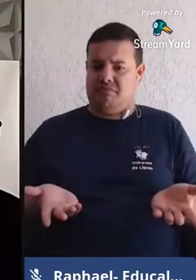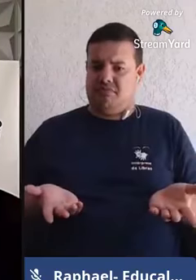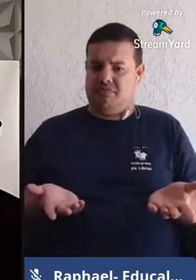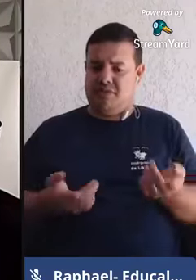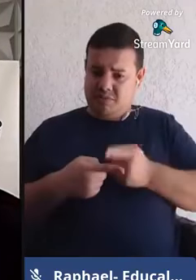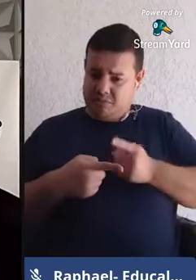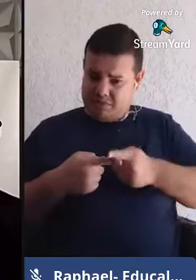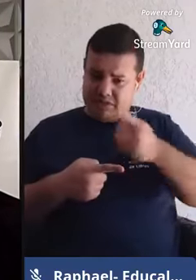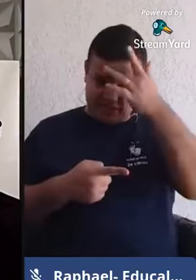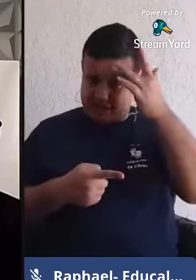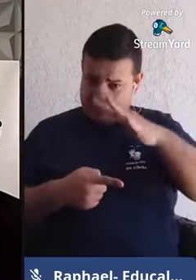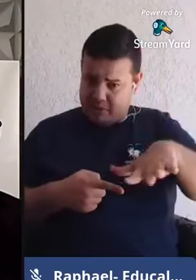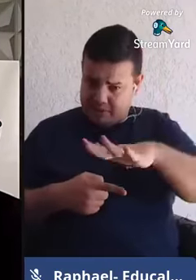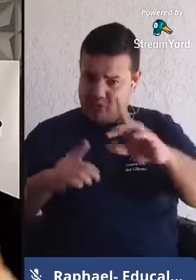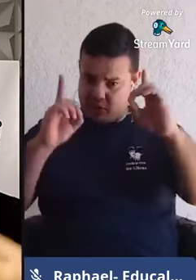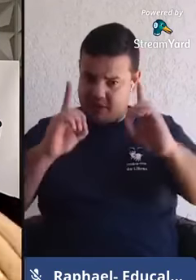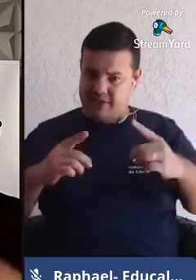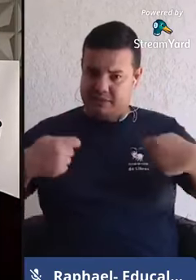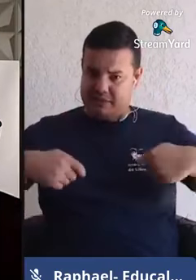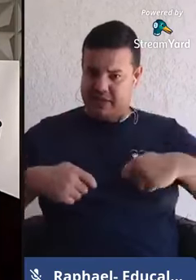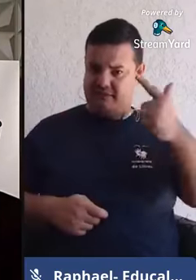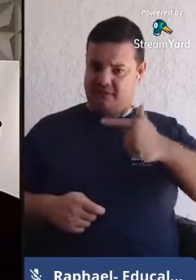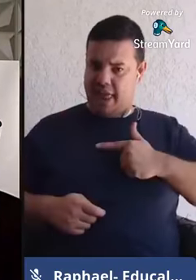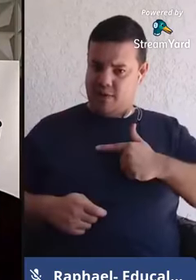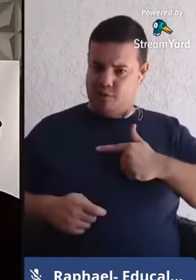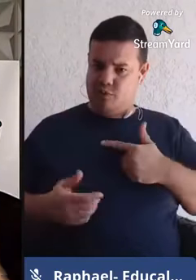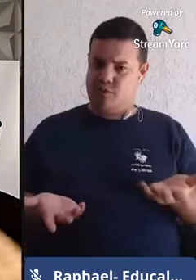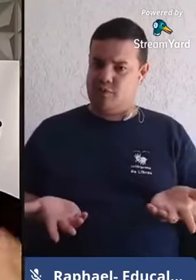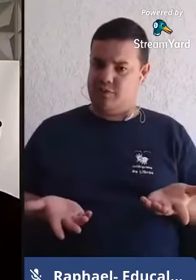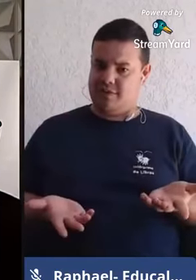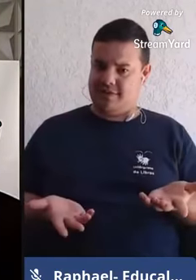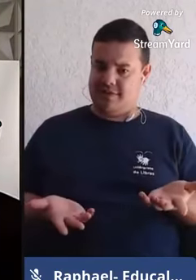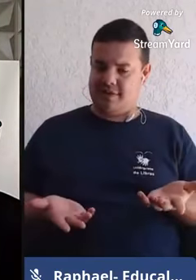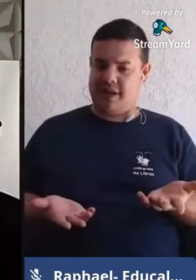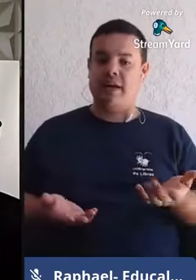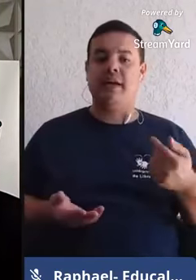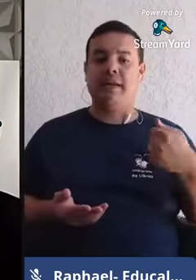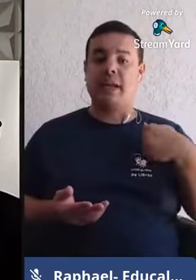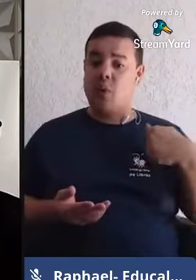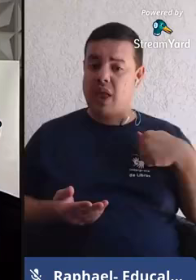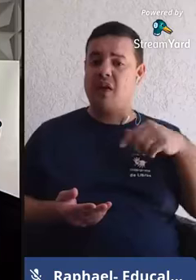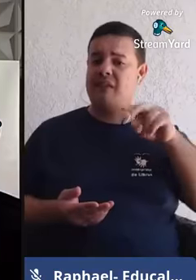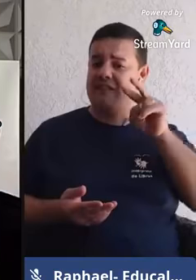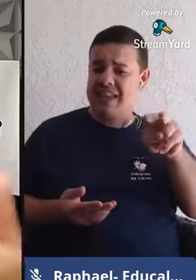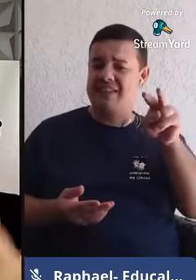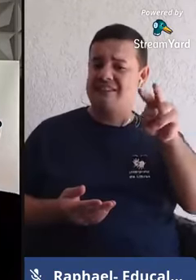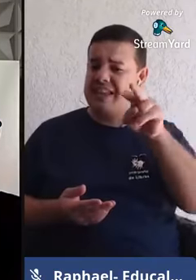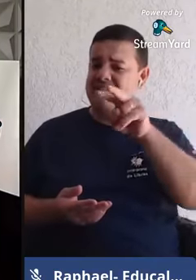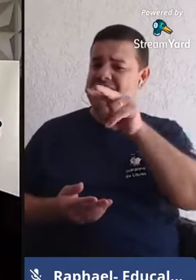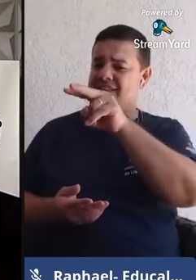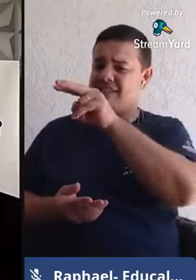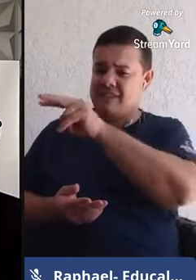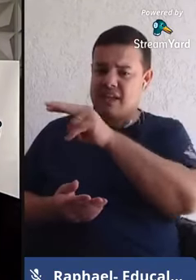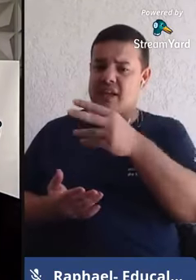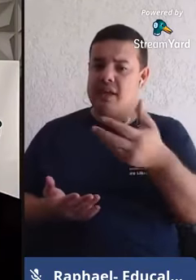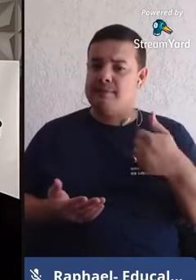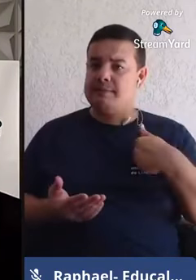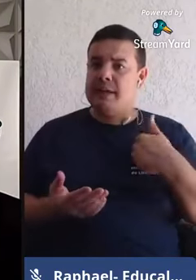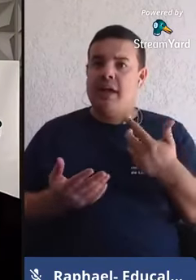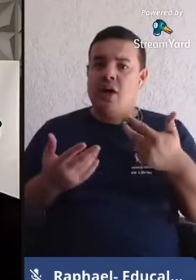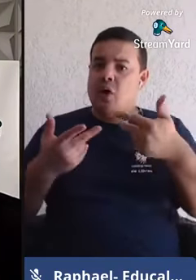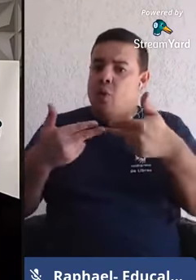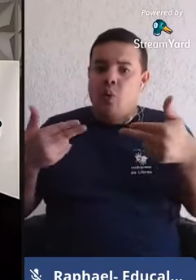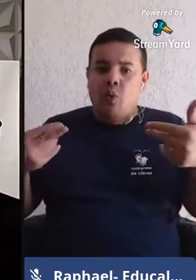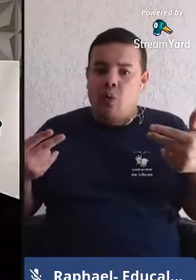feio? Né? E naquela época eu via muita coisa de fora, muita coisa que me trazia o